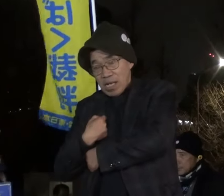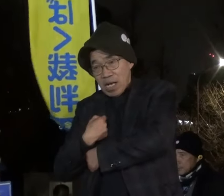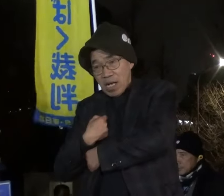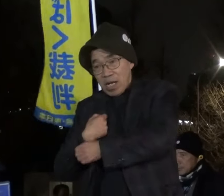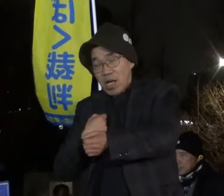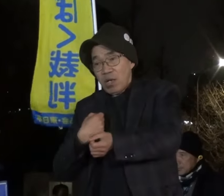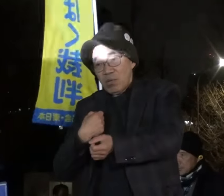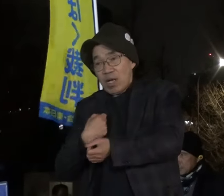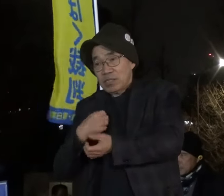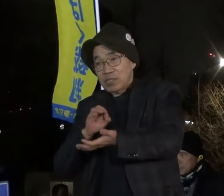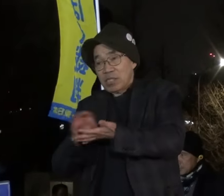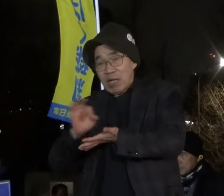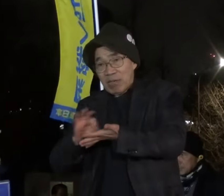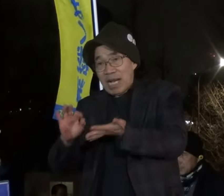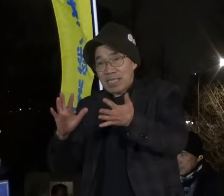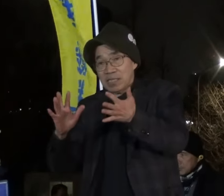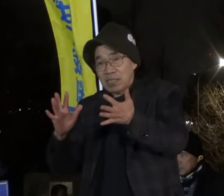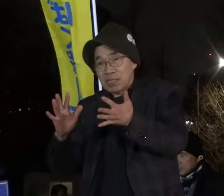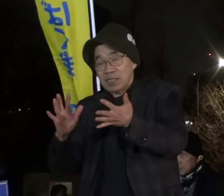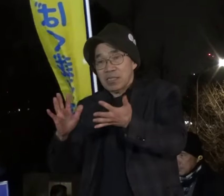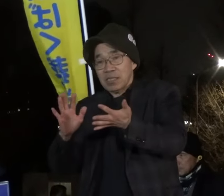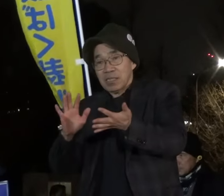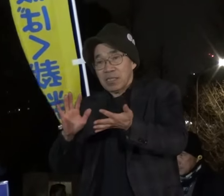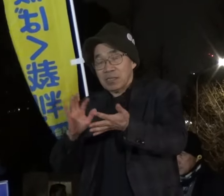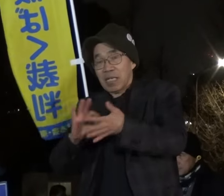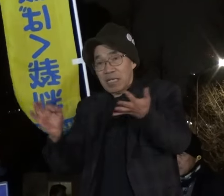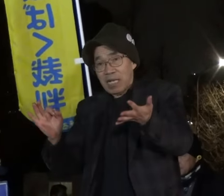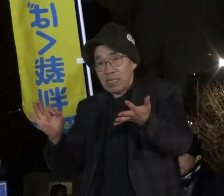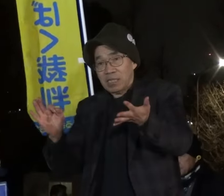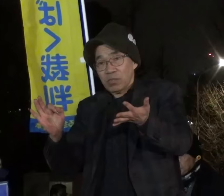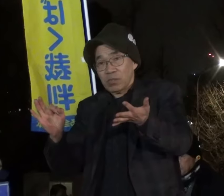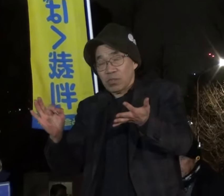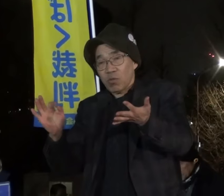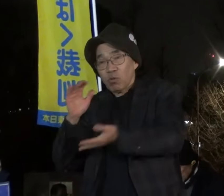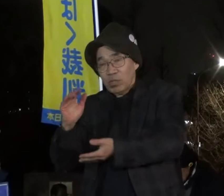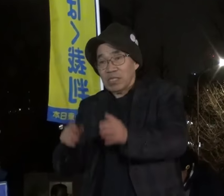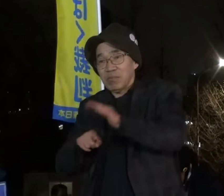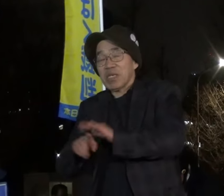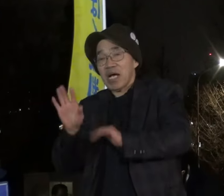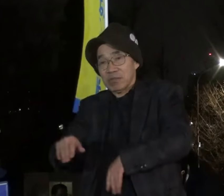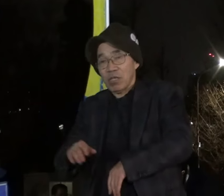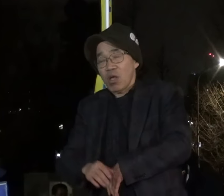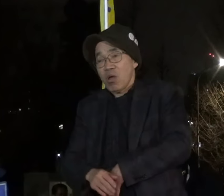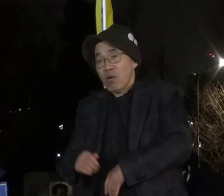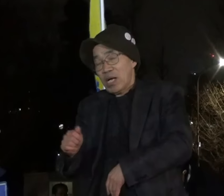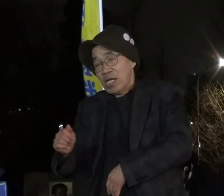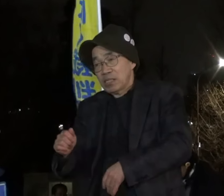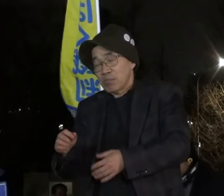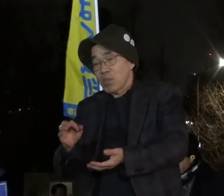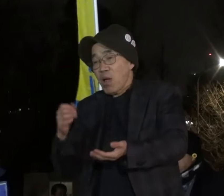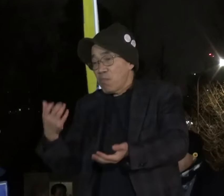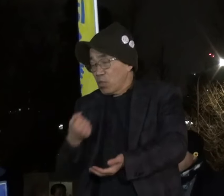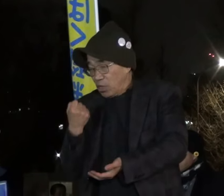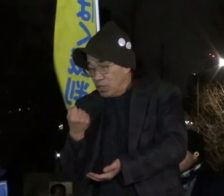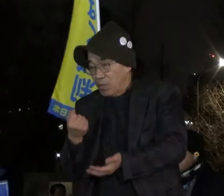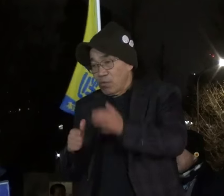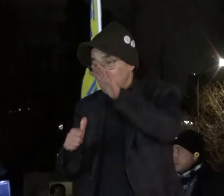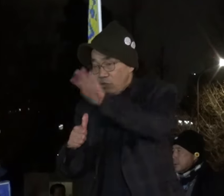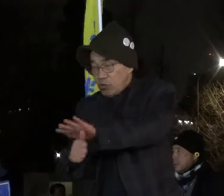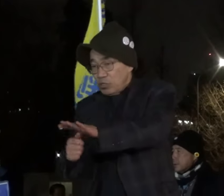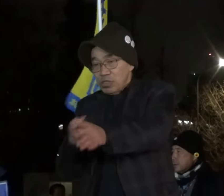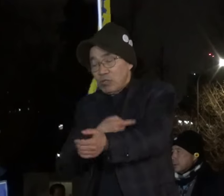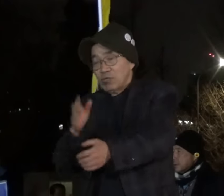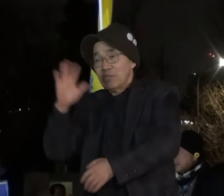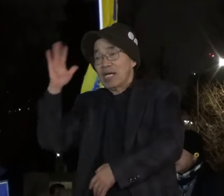意味があるって言いますけども、でも持ってたら絶対その抑止力っていうふうにはなんないと思うんですよね。